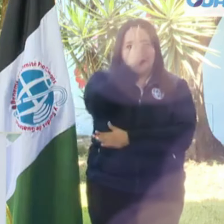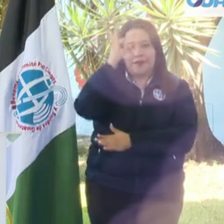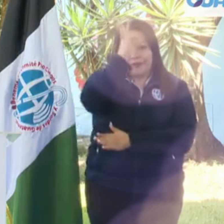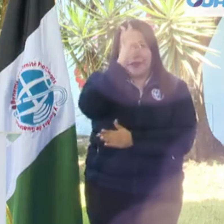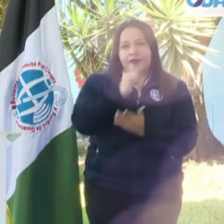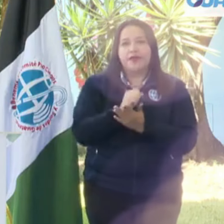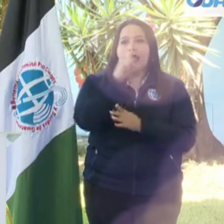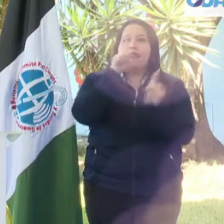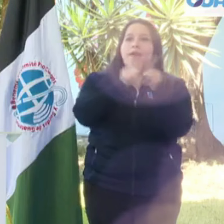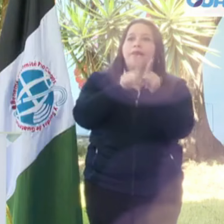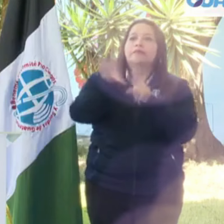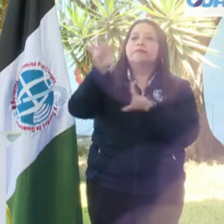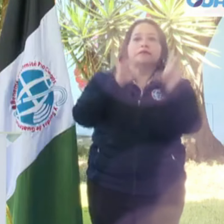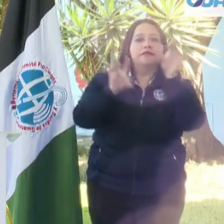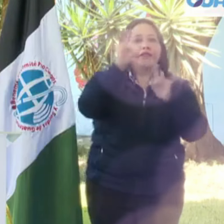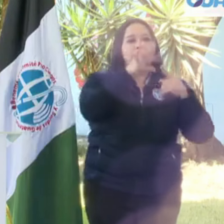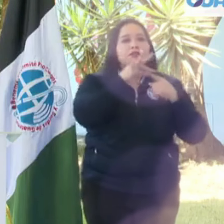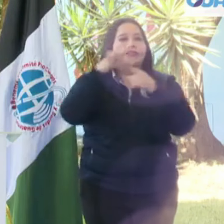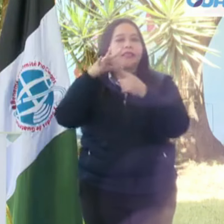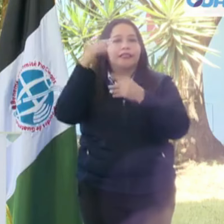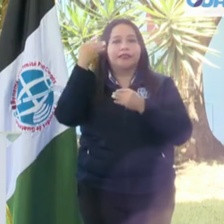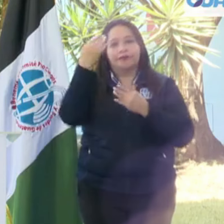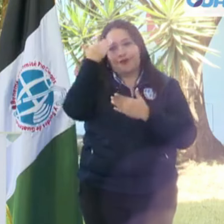León, invitados especiales, buenos días.